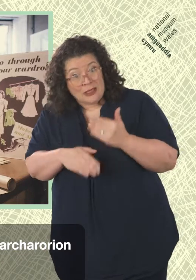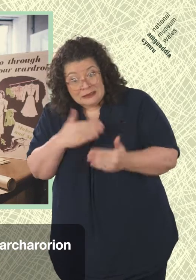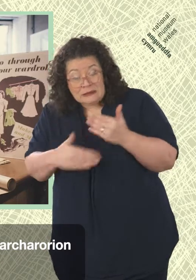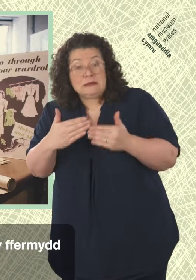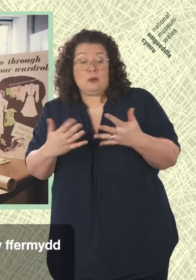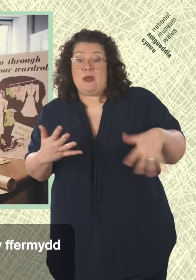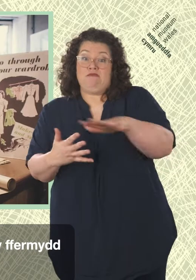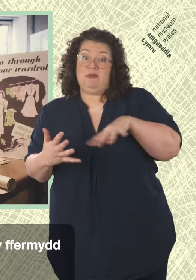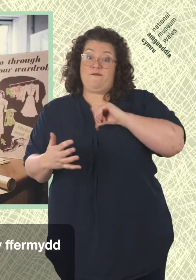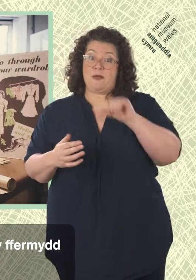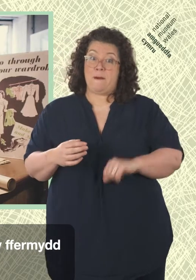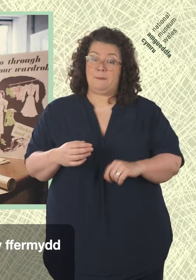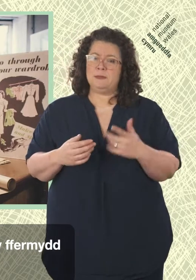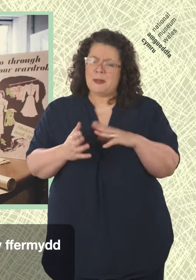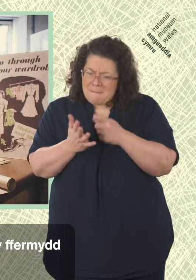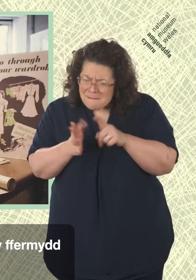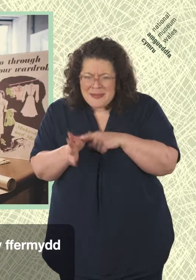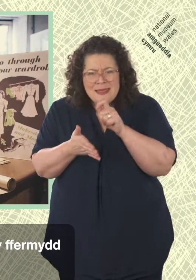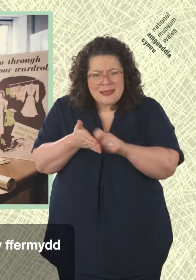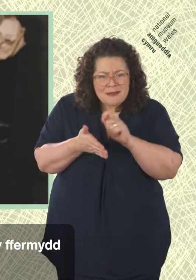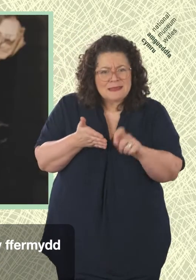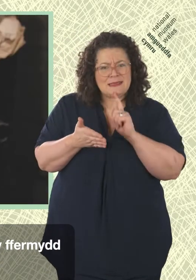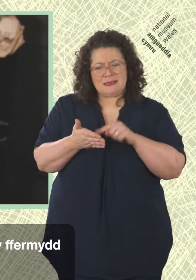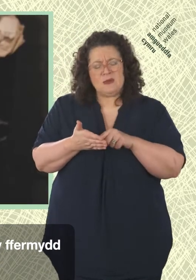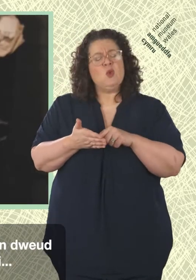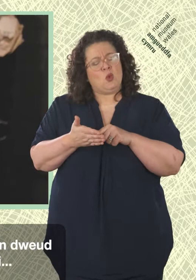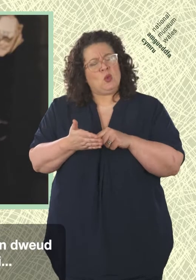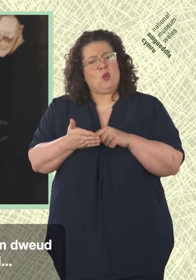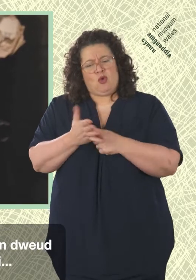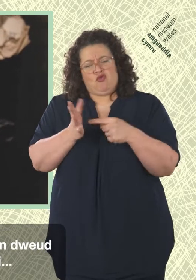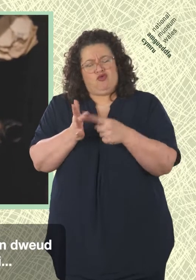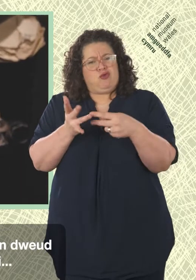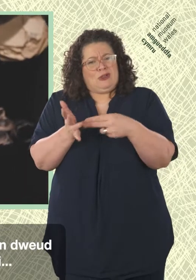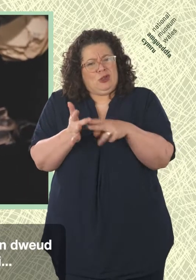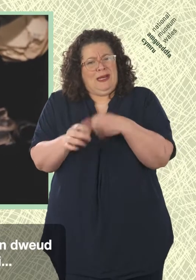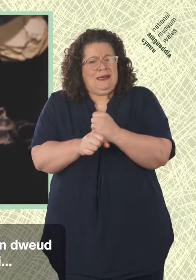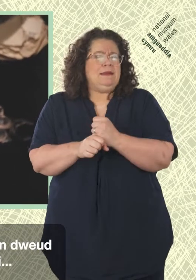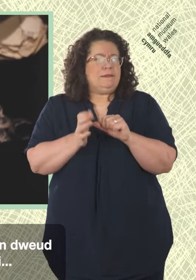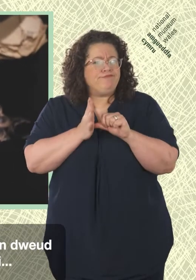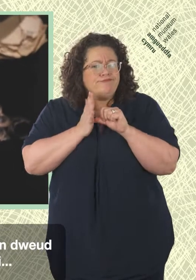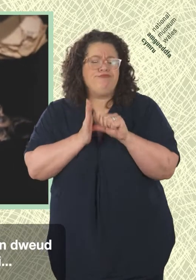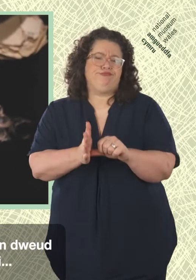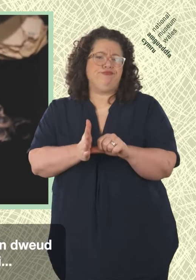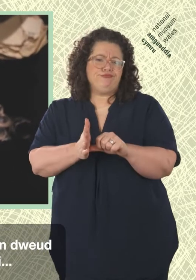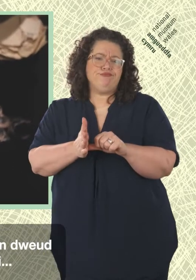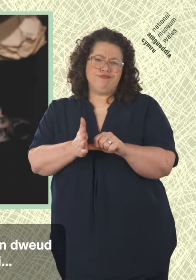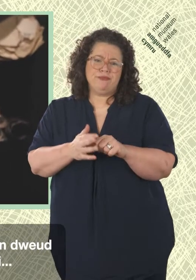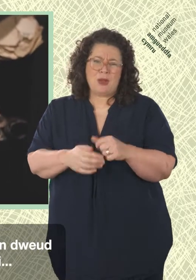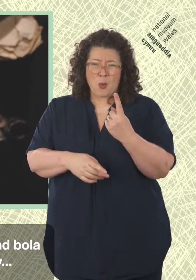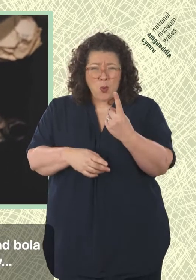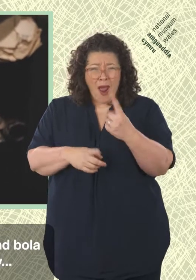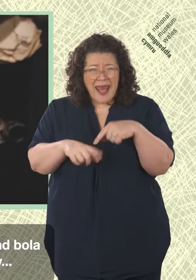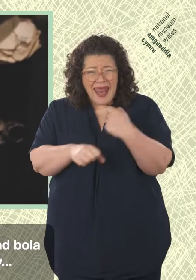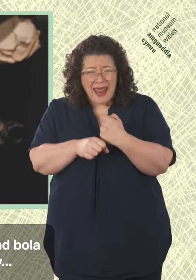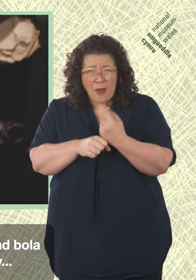yna, maen nhw'n gweithio ar y ffermydd yn leol hefyd. O, a wedyn, mae Mary'n gweud yn beth i'r dogni,